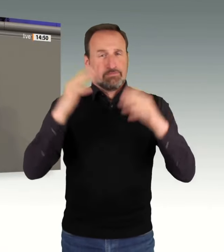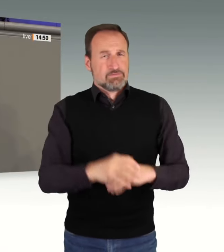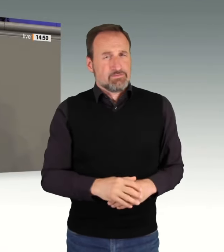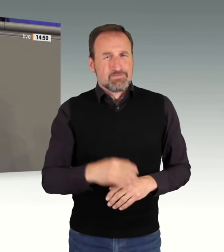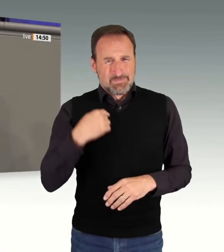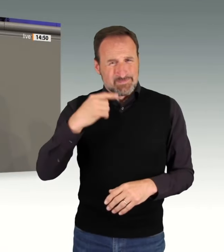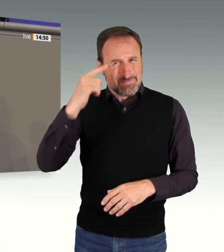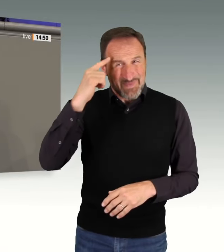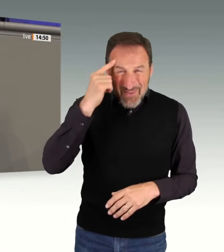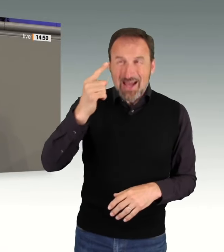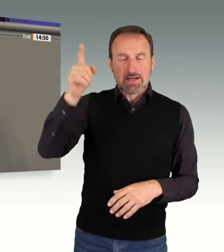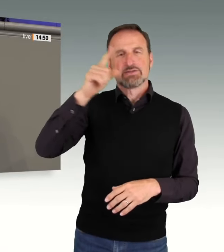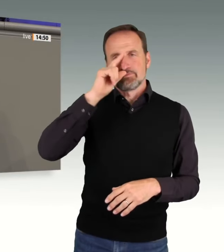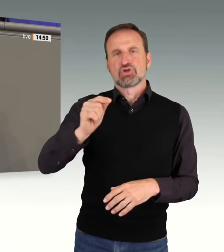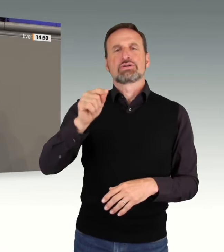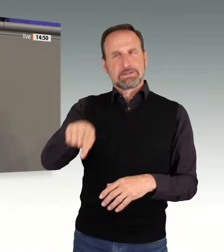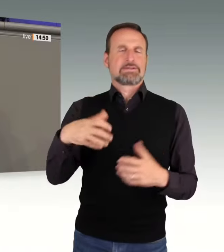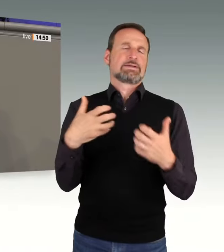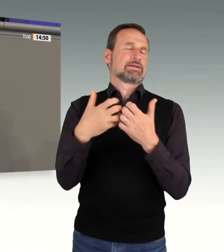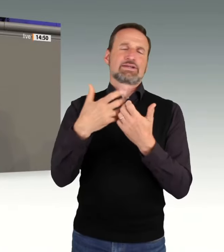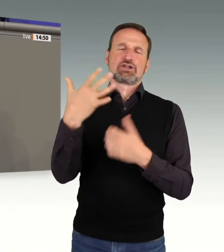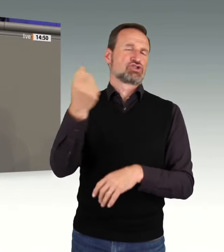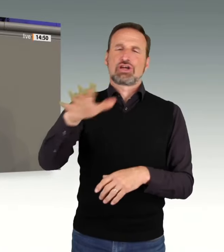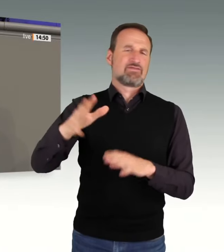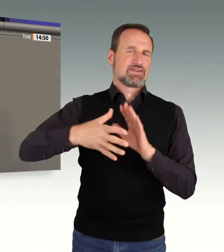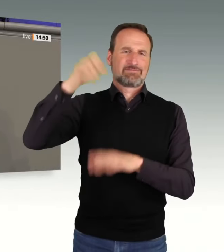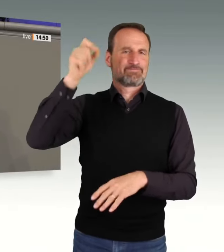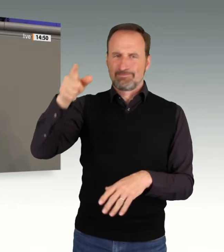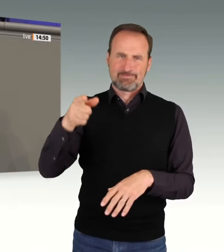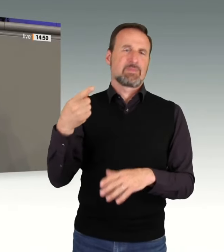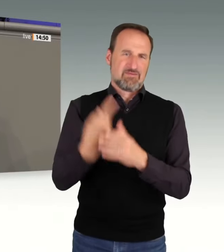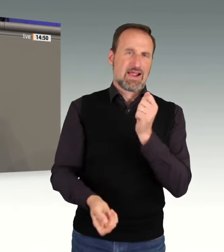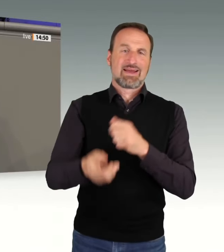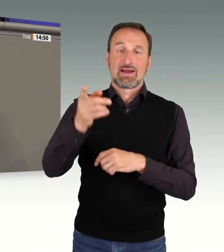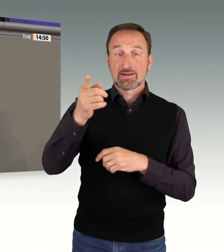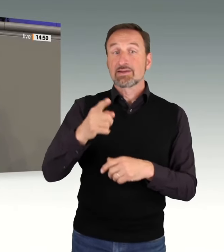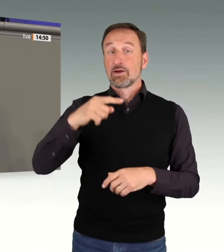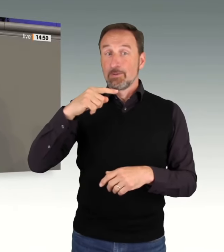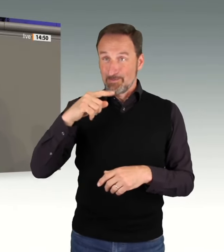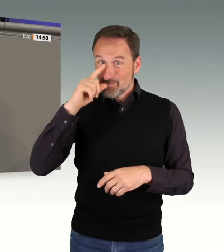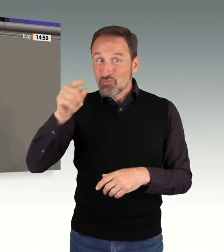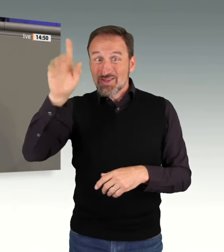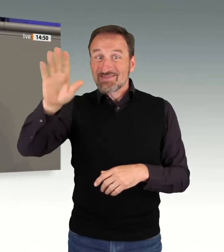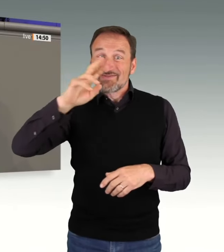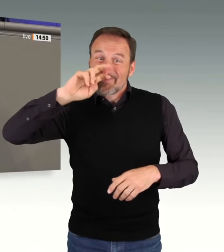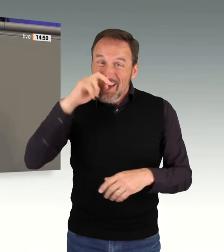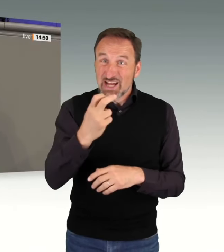das zustande kommen kann. Manchen schien, dass die Mauer bleibt für immer, aber die Mauer verschwand. Und das hing von